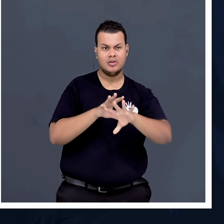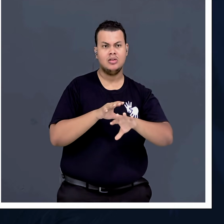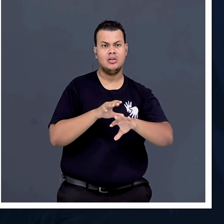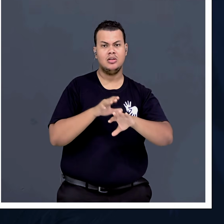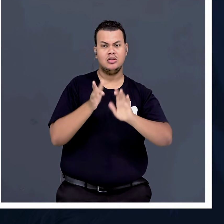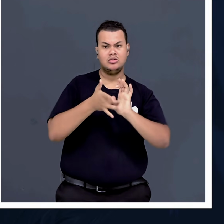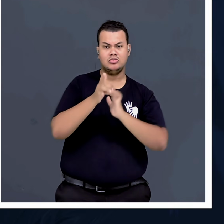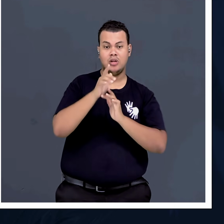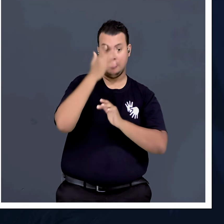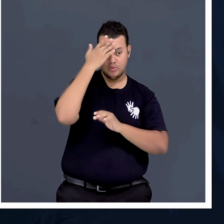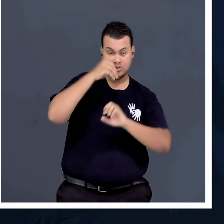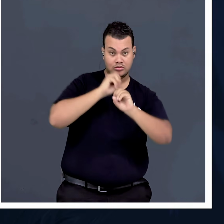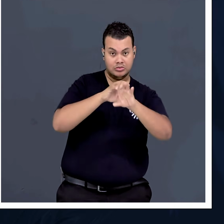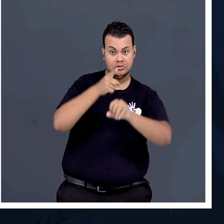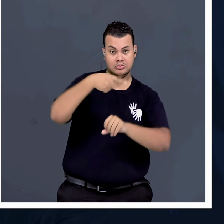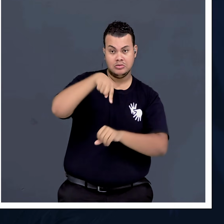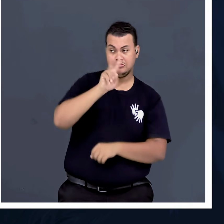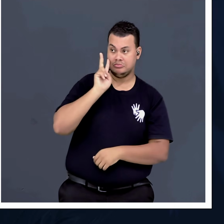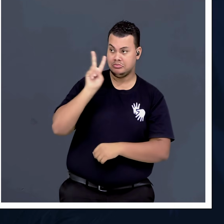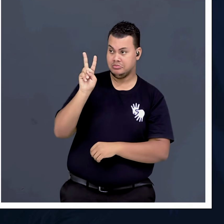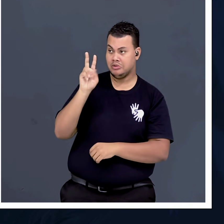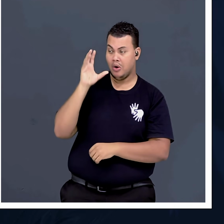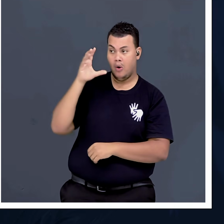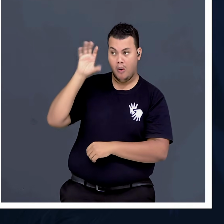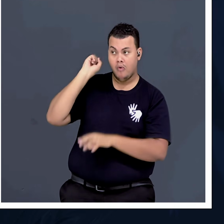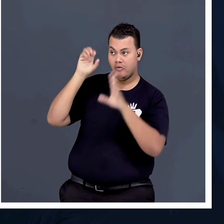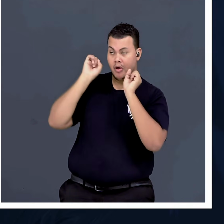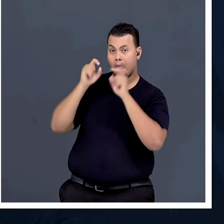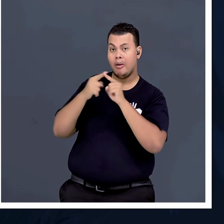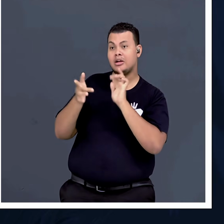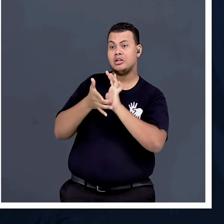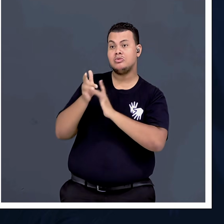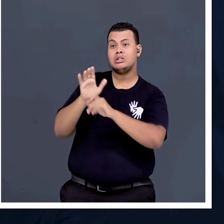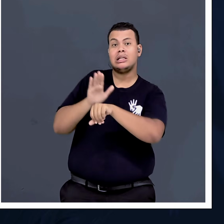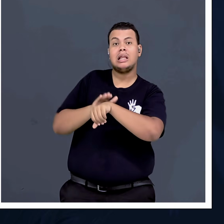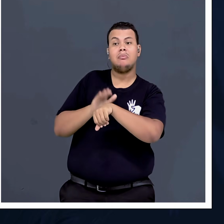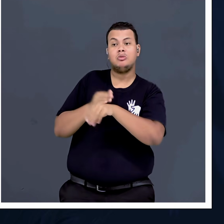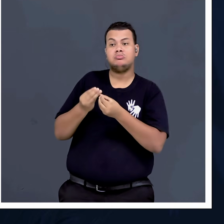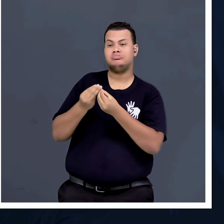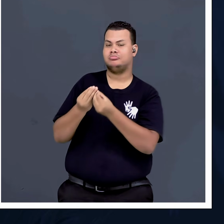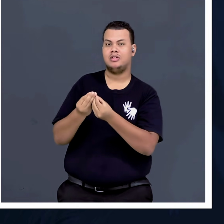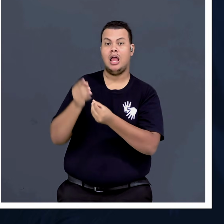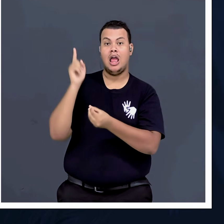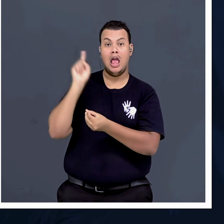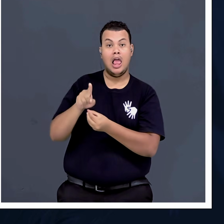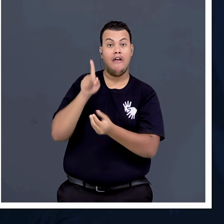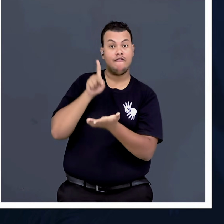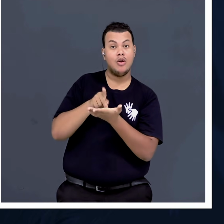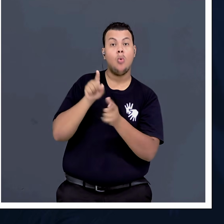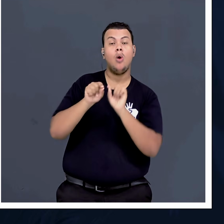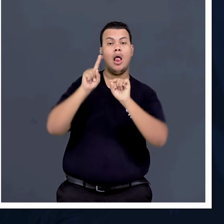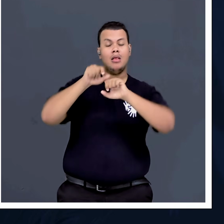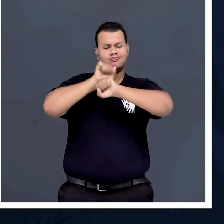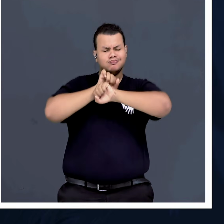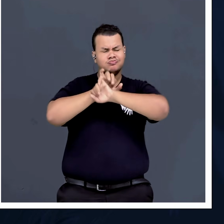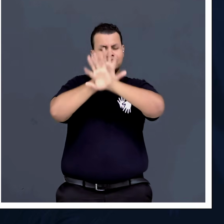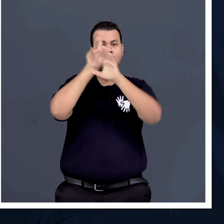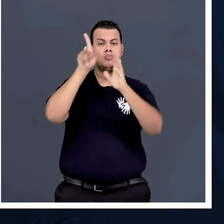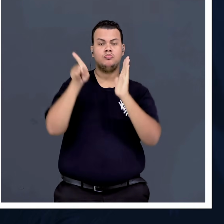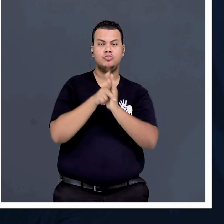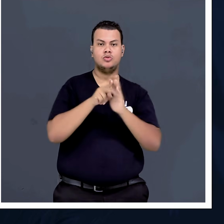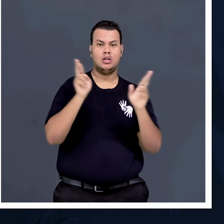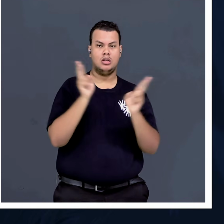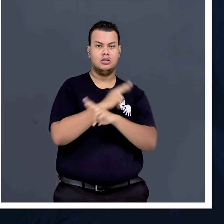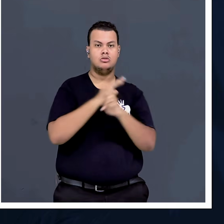os seus ensinos, mas Jesus não investiu tempo. Aqui está o primeiro lado, a primeira vertente do discernimento nos